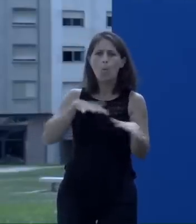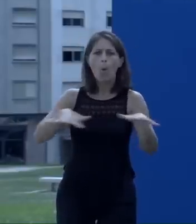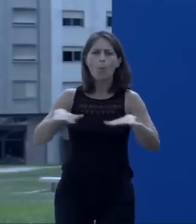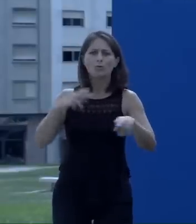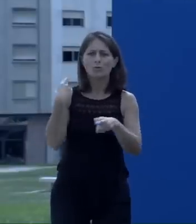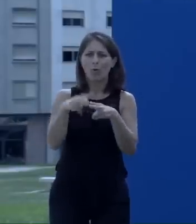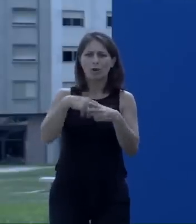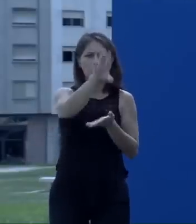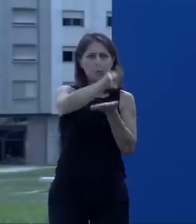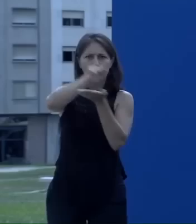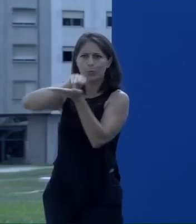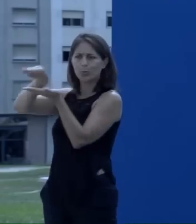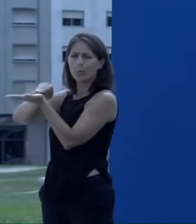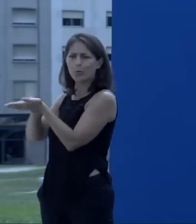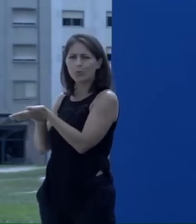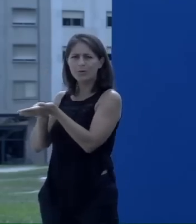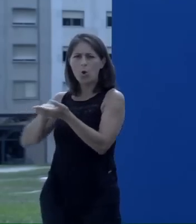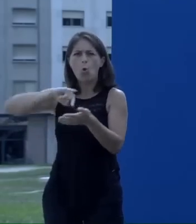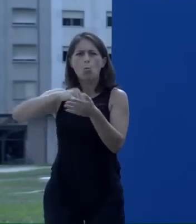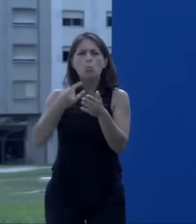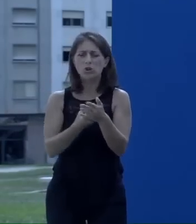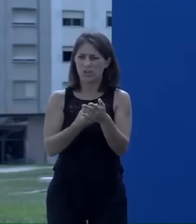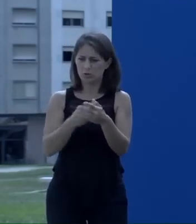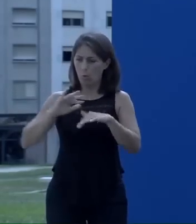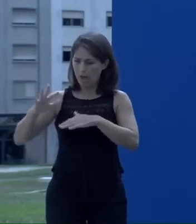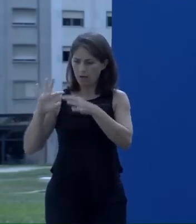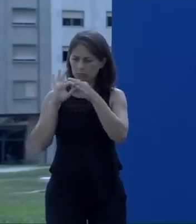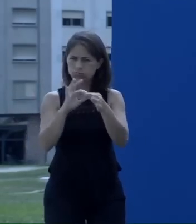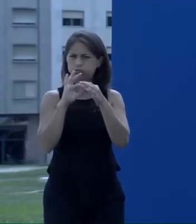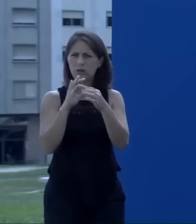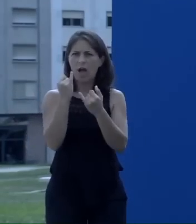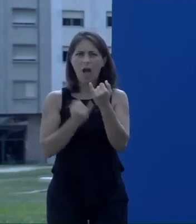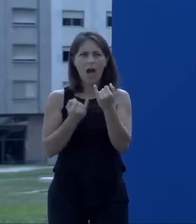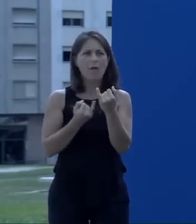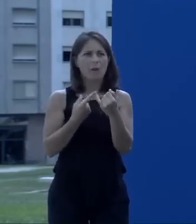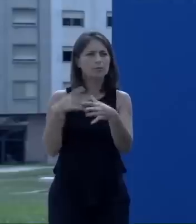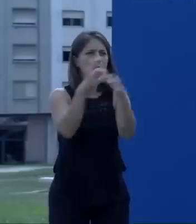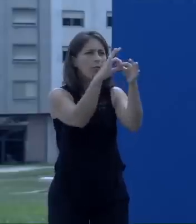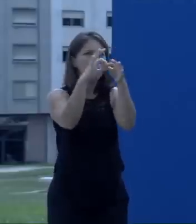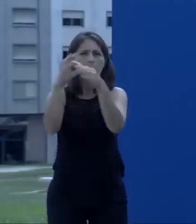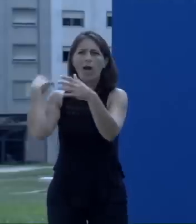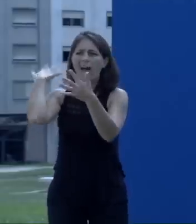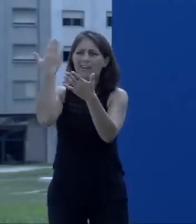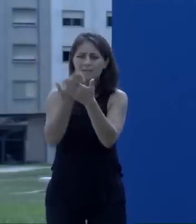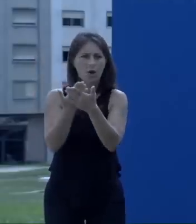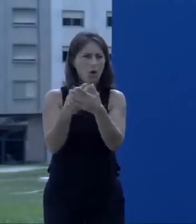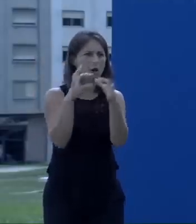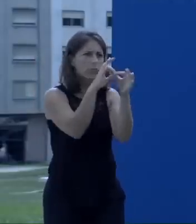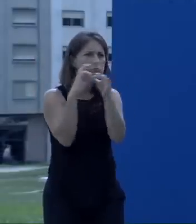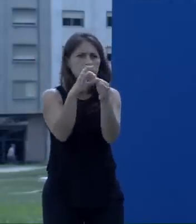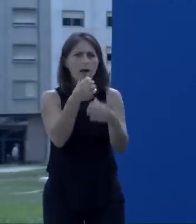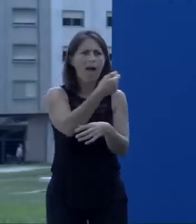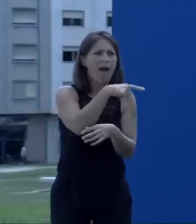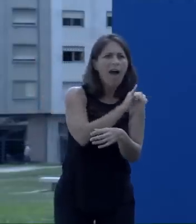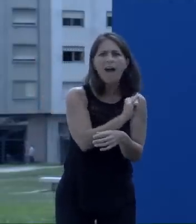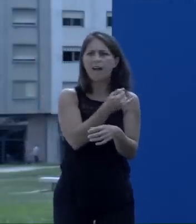anos. Un proxecto en Marea que foi capaz de recoller a síntese das coalicións experimentadas anos atrás, con AGE, con En